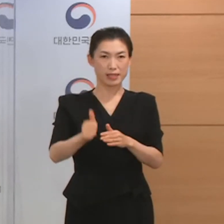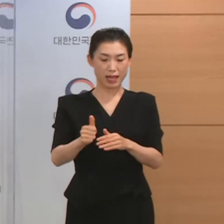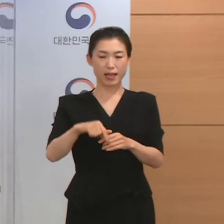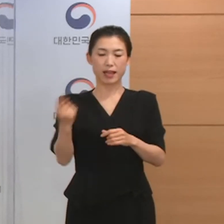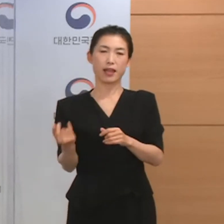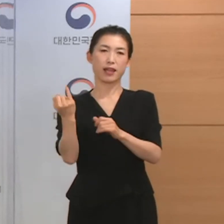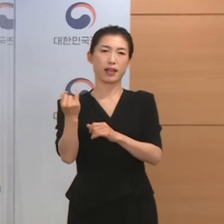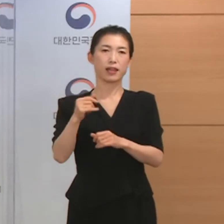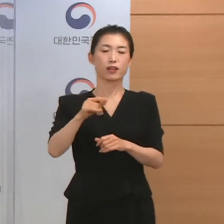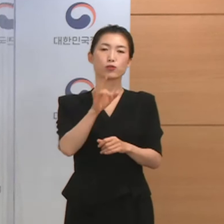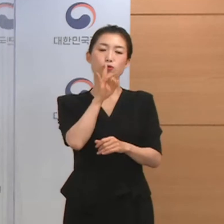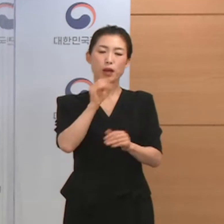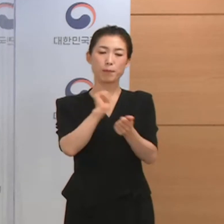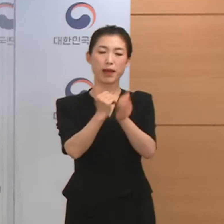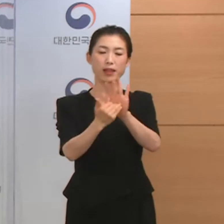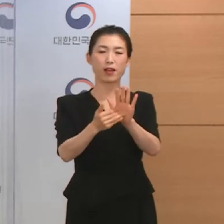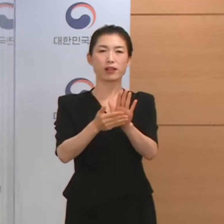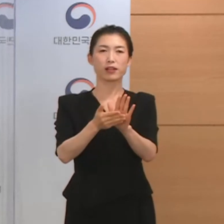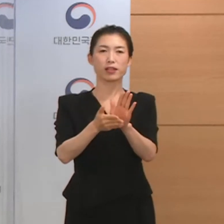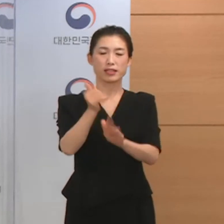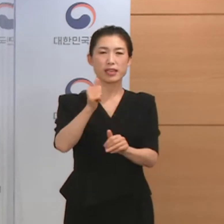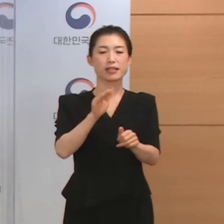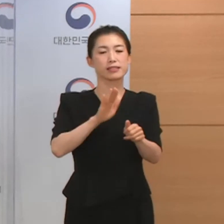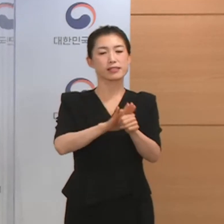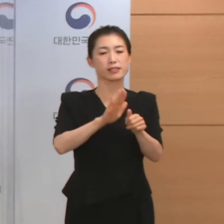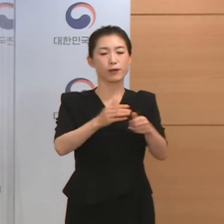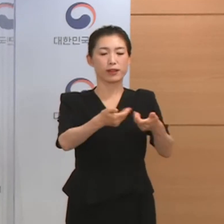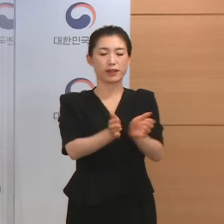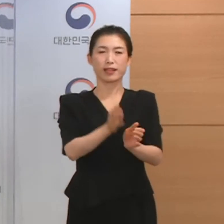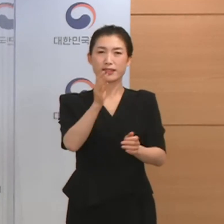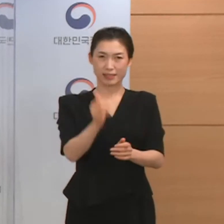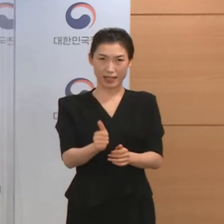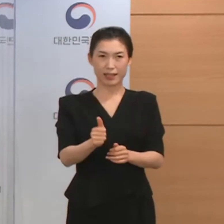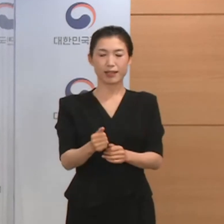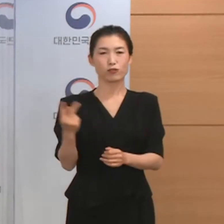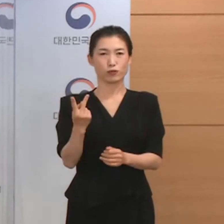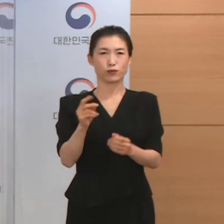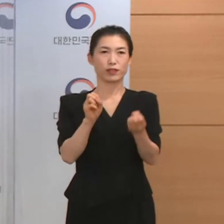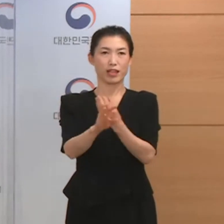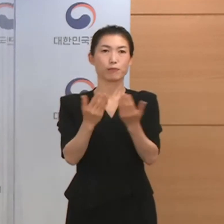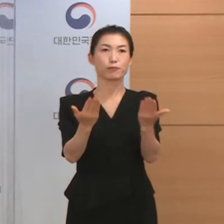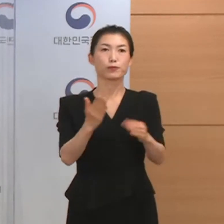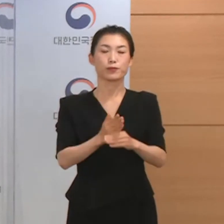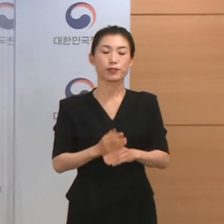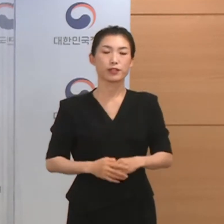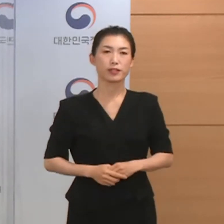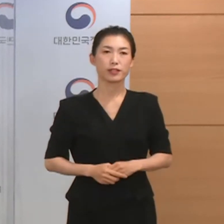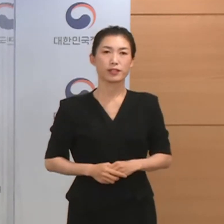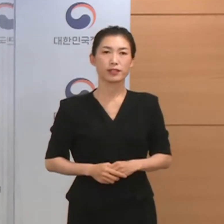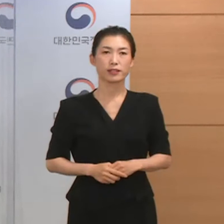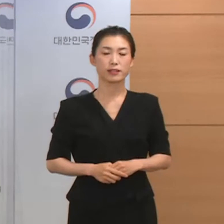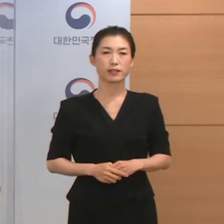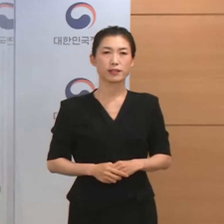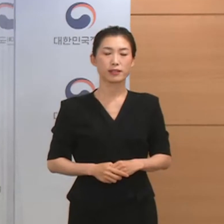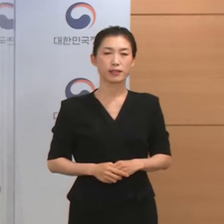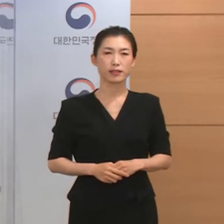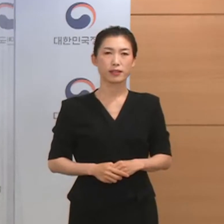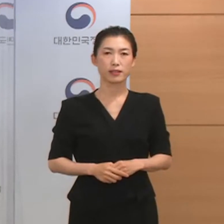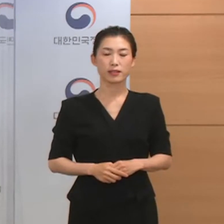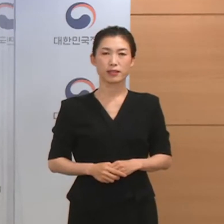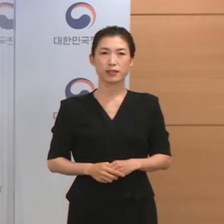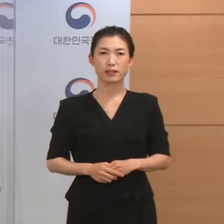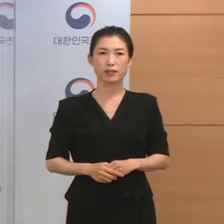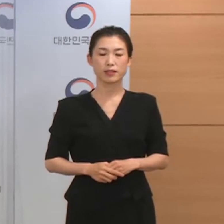박혜경 중앙방역대책본부 방역지원단장이 배석해서 답변 드리고 있습니다. 네, 현장 질의